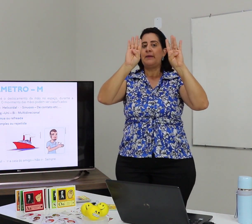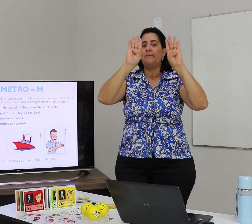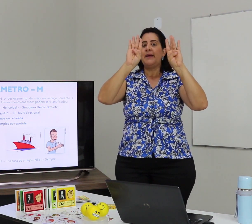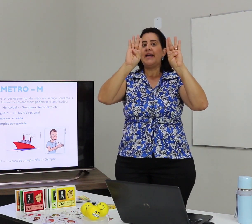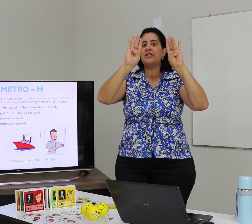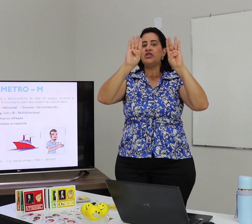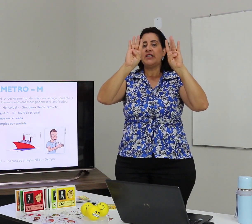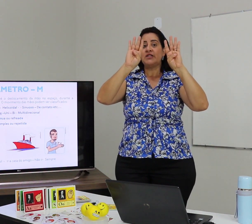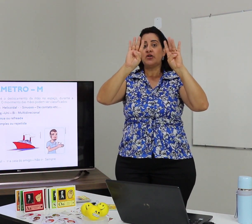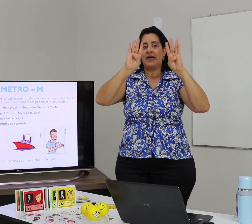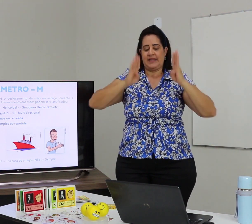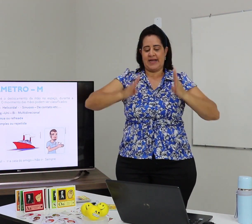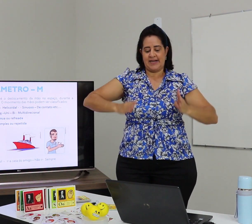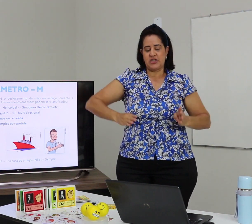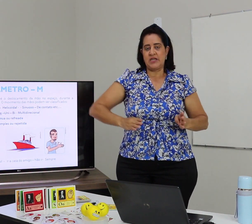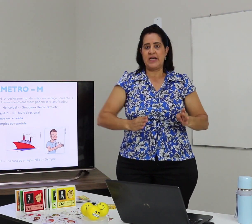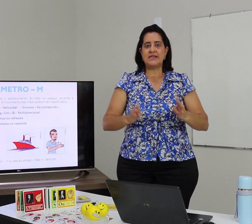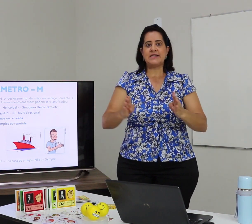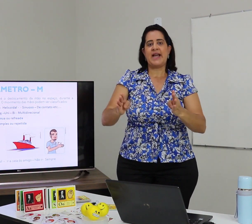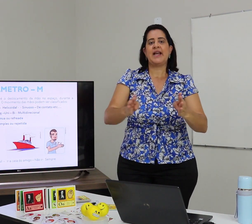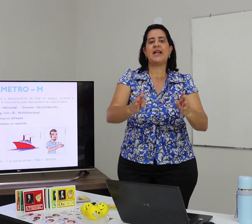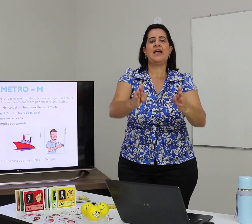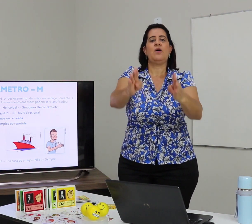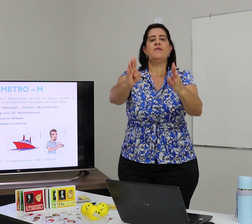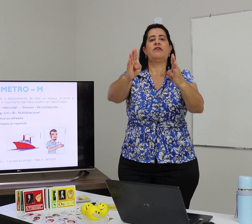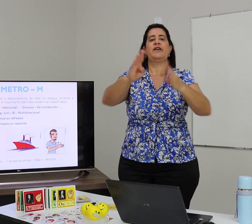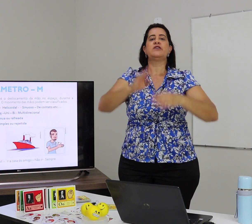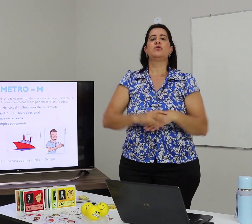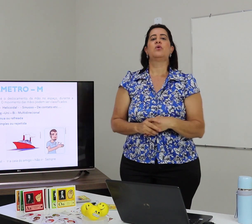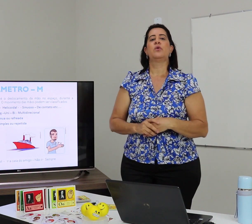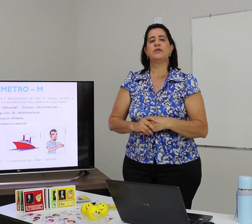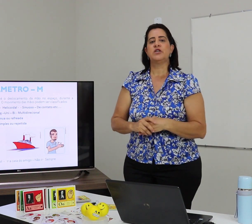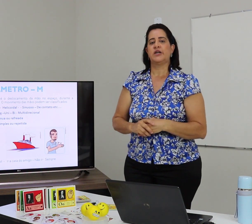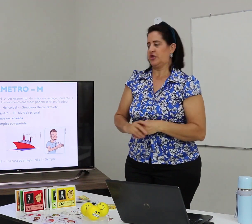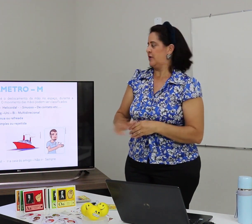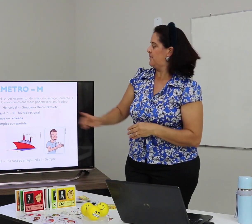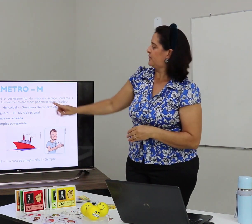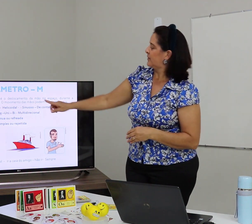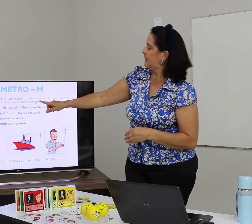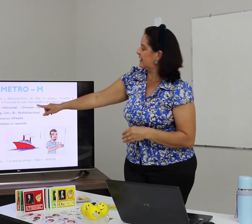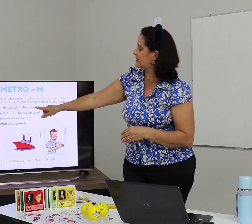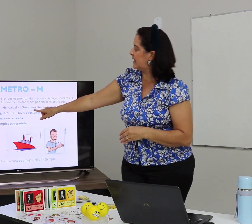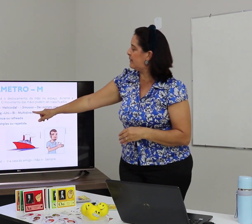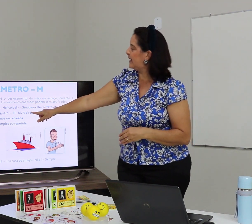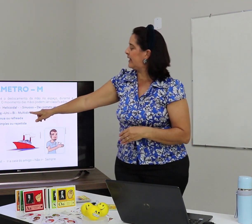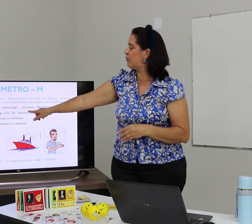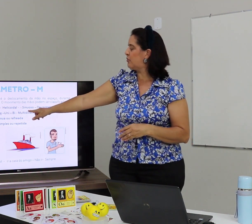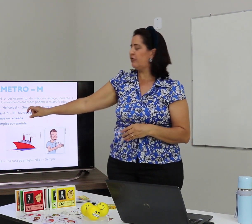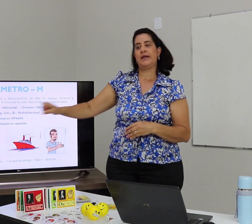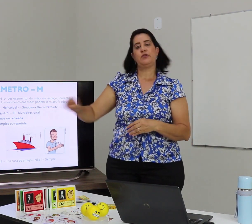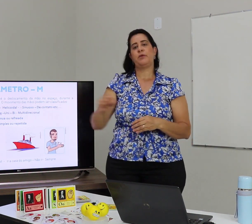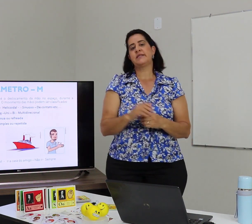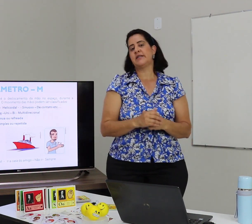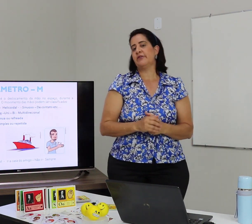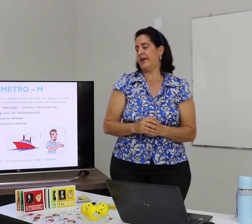tem bidirecionalidade e ele segue aqui, ó, da frente do corpo em diante. Terceira maneira que o movimento pode ser